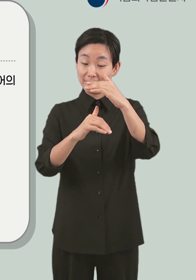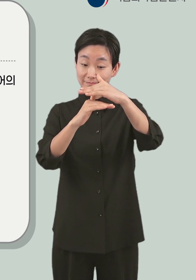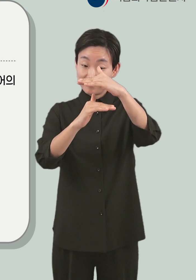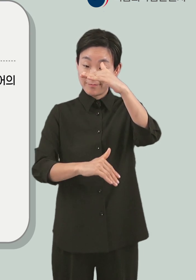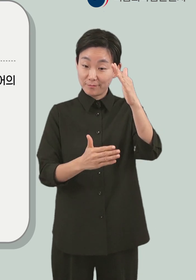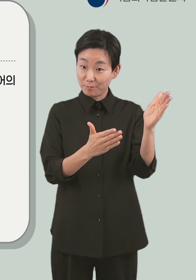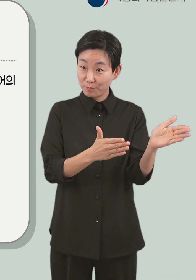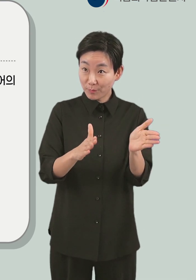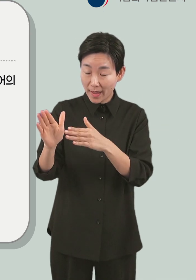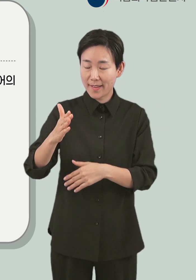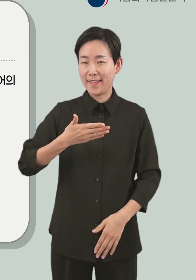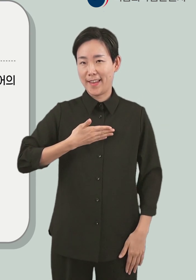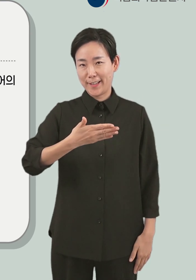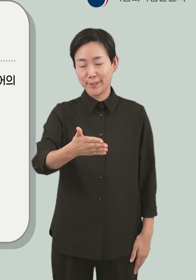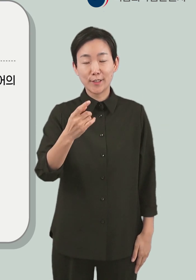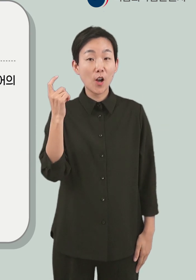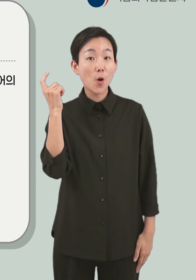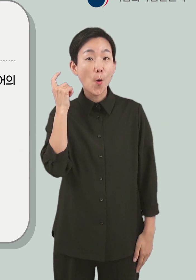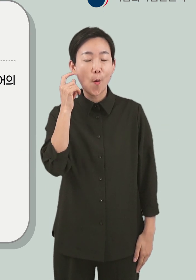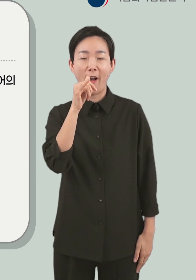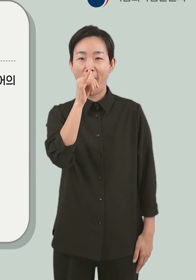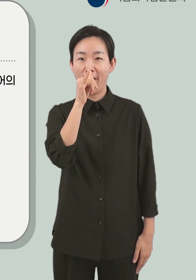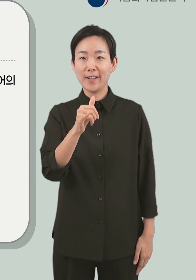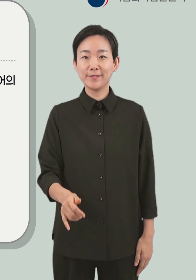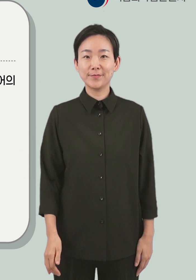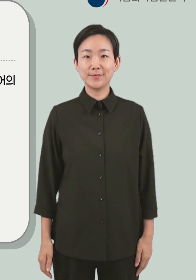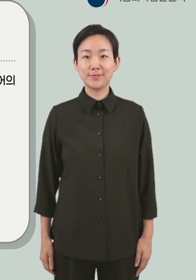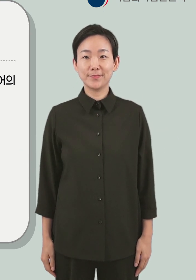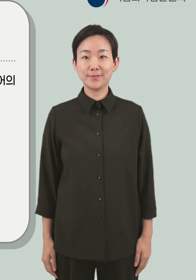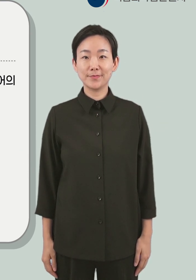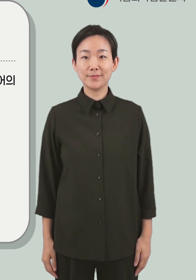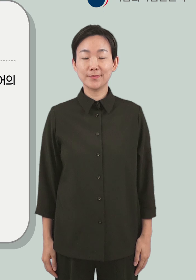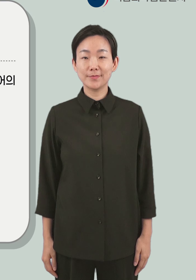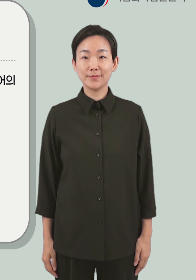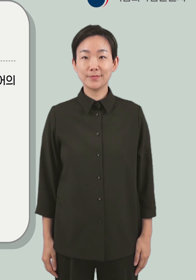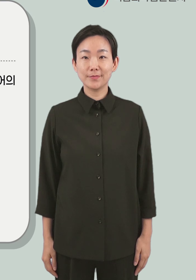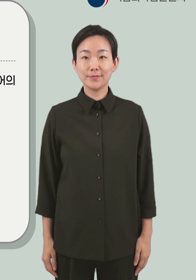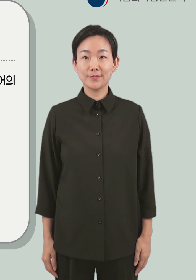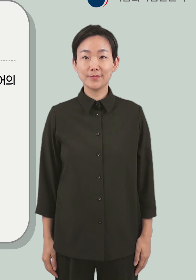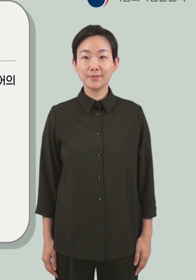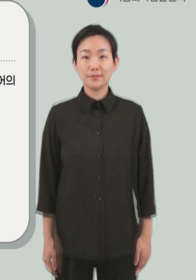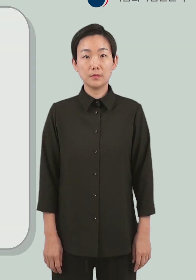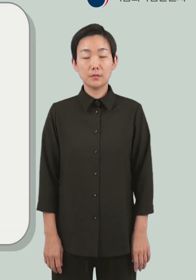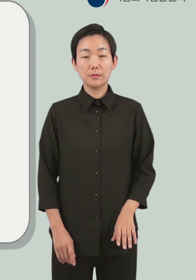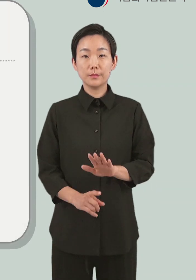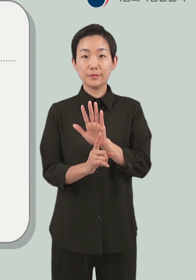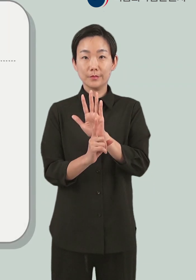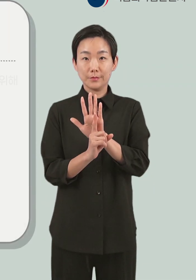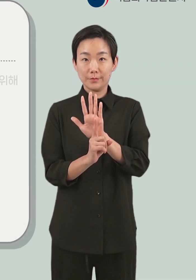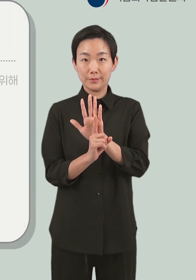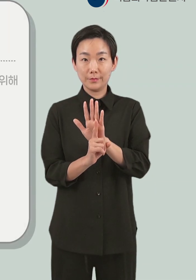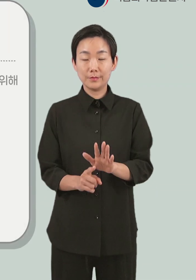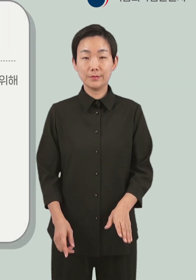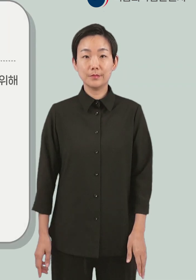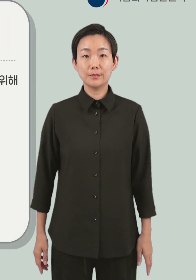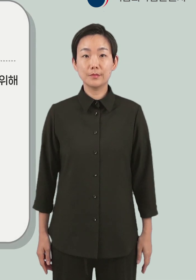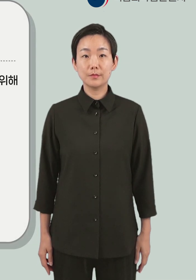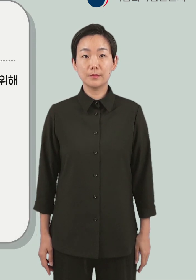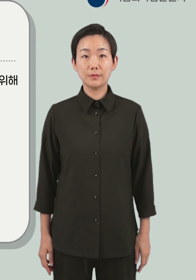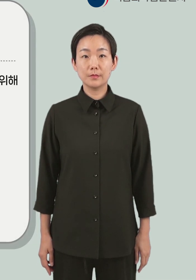있습니다. 다음 안내사항으로 넘어갈 때마다 알림음이 나오니 시청에 참고 부탁드립니다.